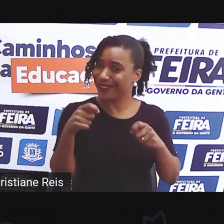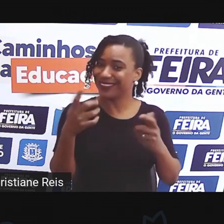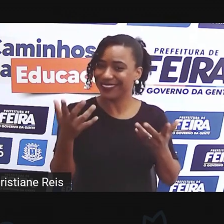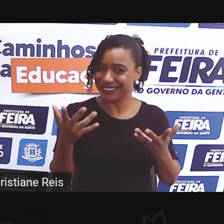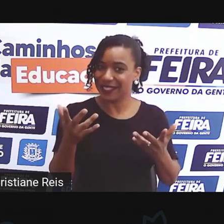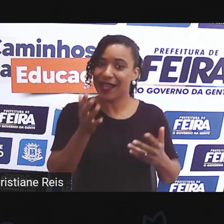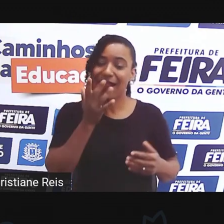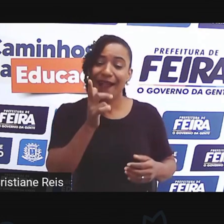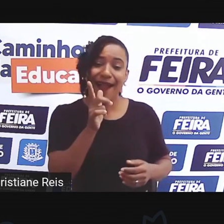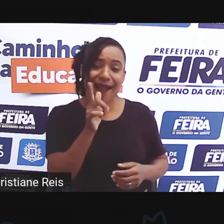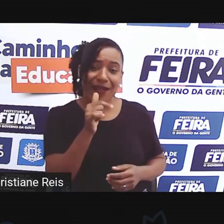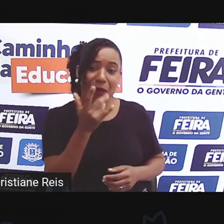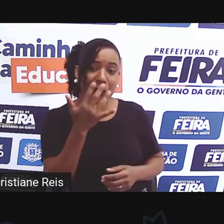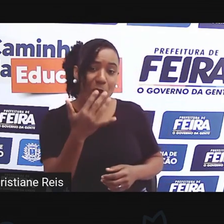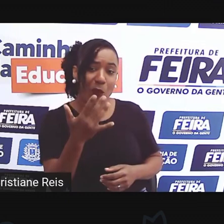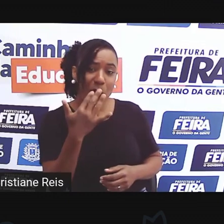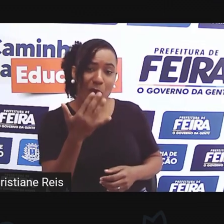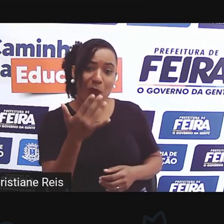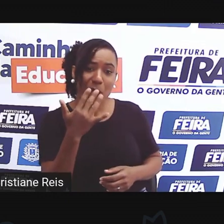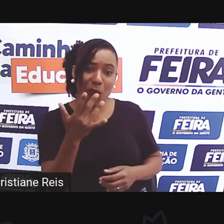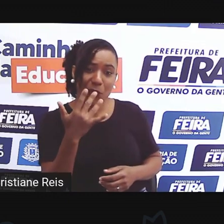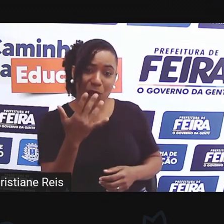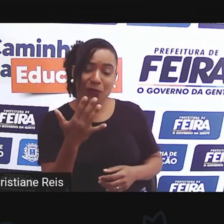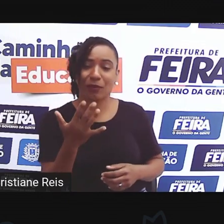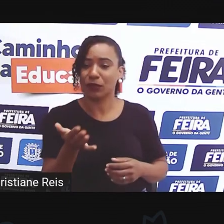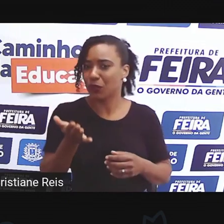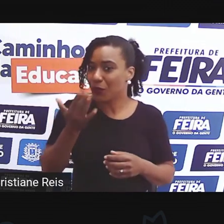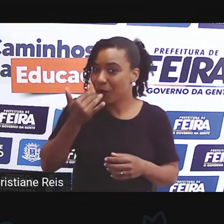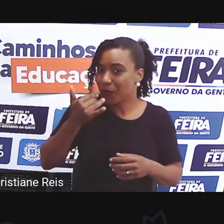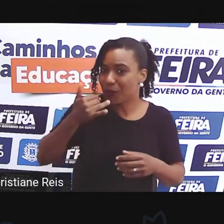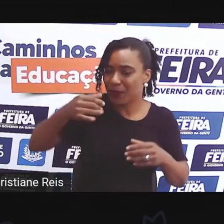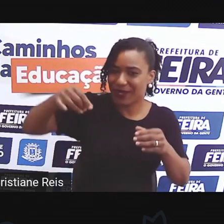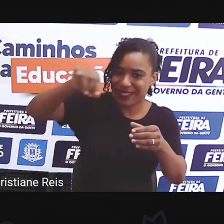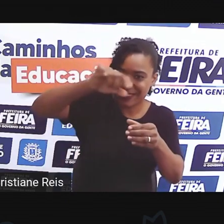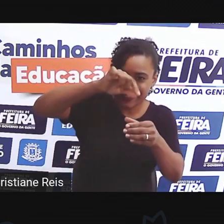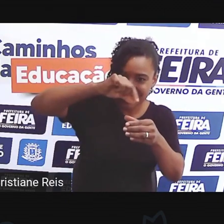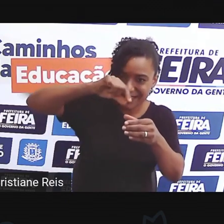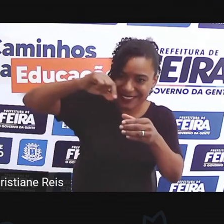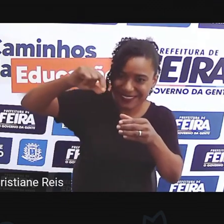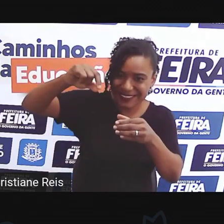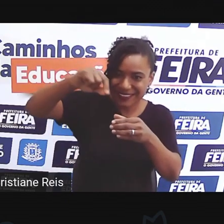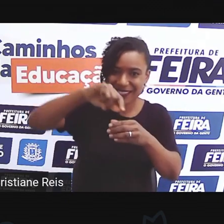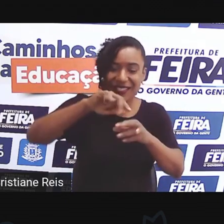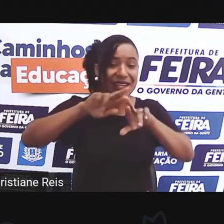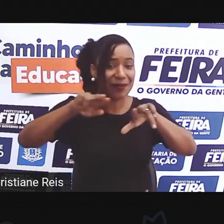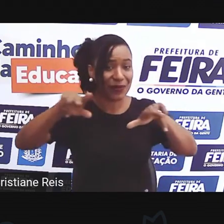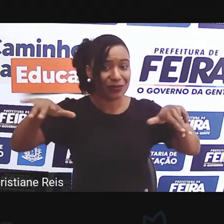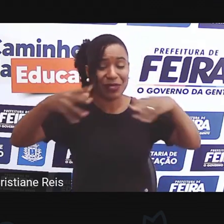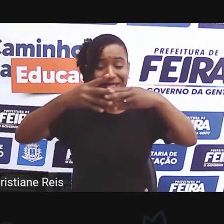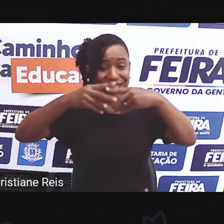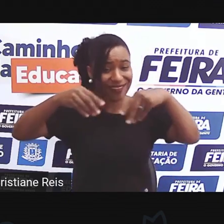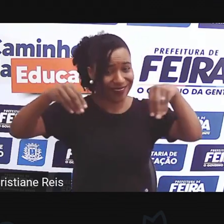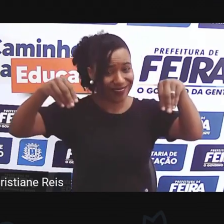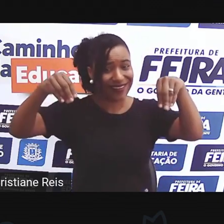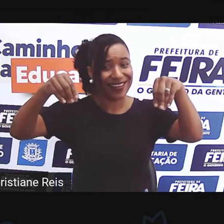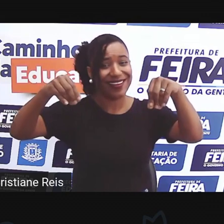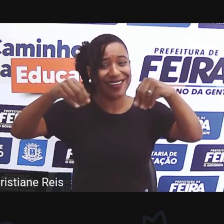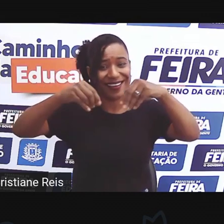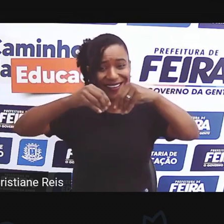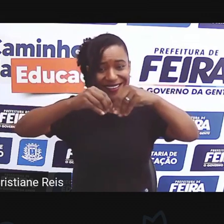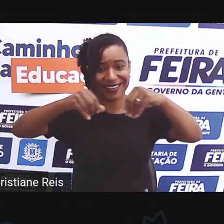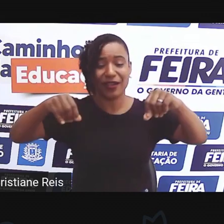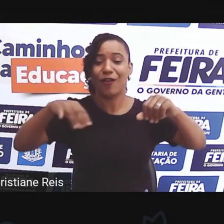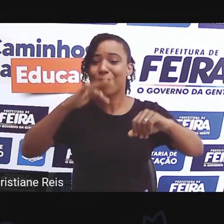a água com corante, com corante alimentício, com tinta. Podemos colocar terra.